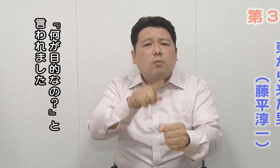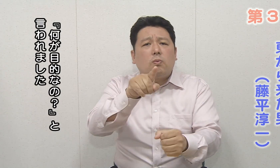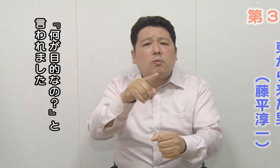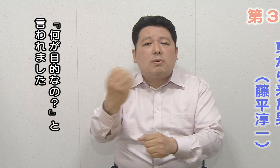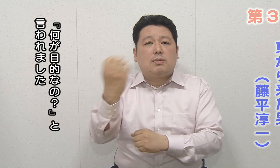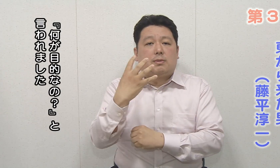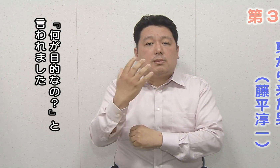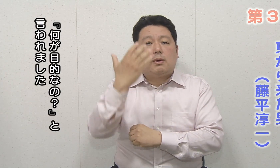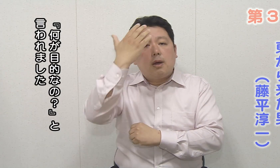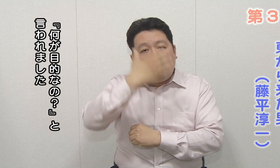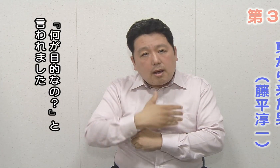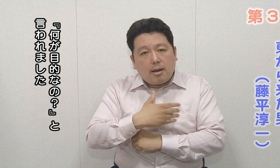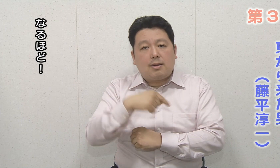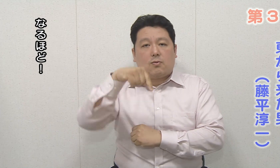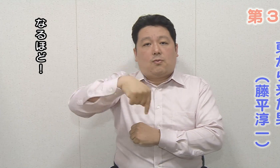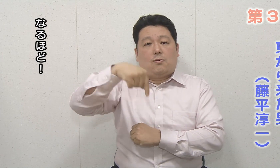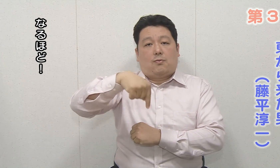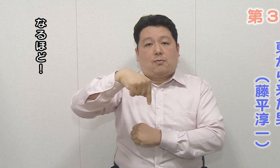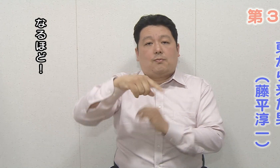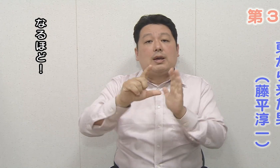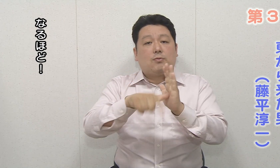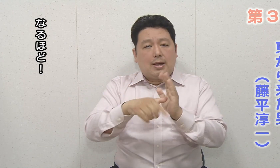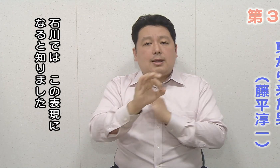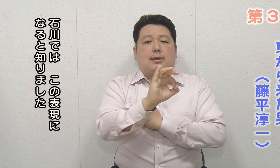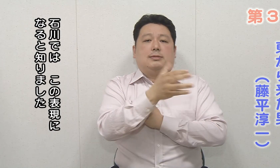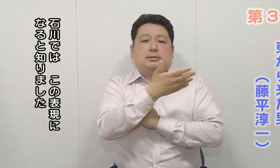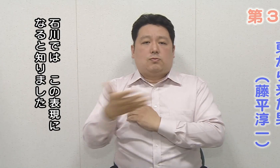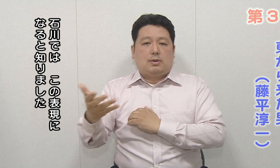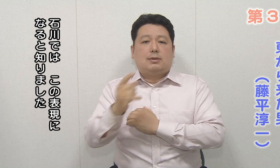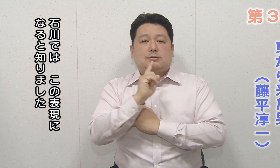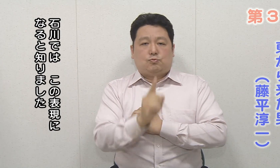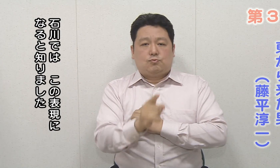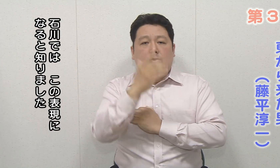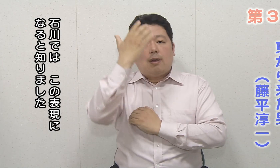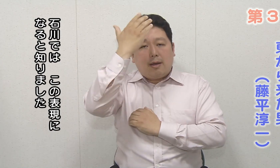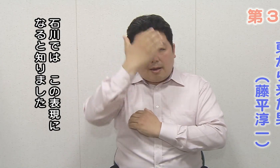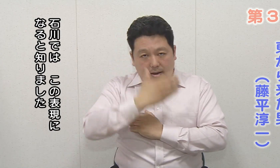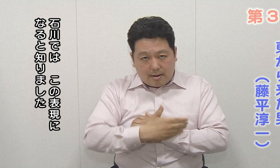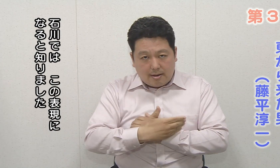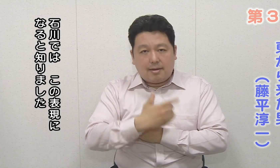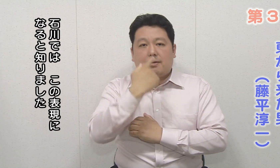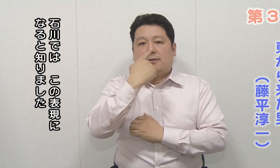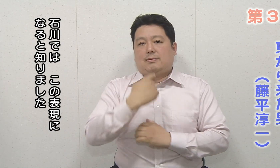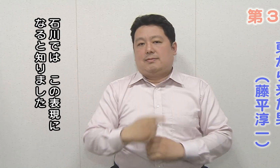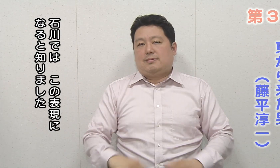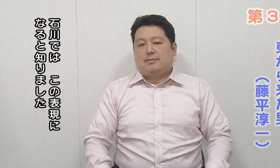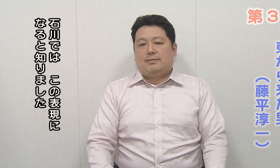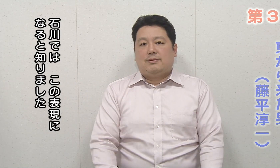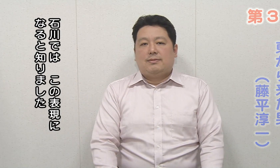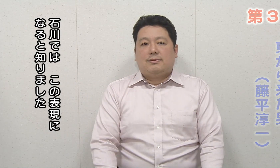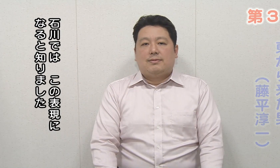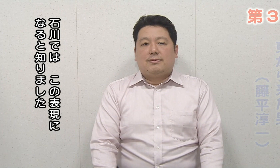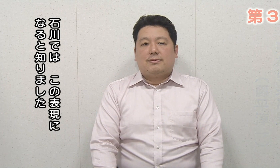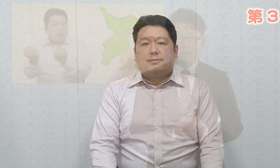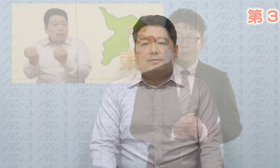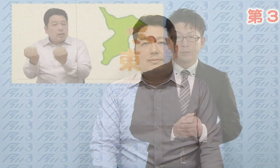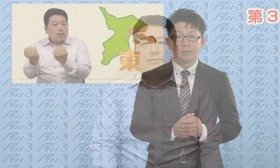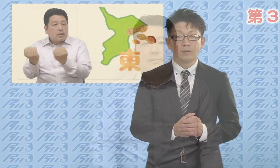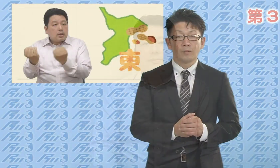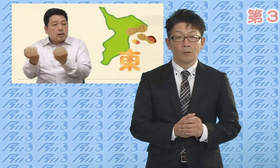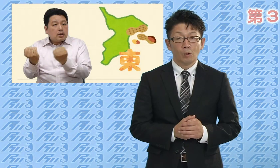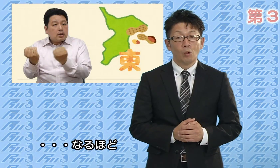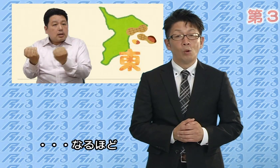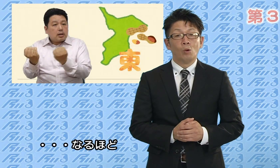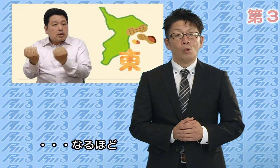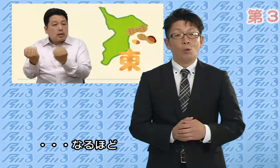の？と言われました。なるほど、石川ではこの表現になると知りました。